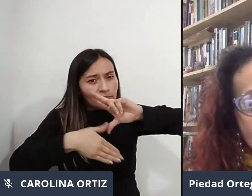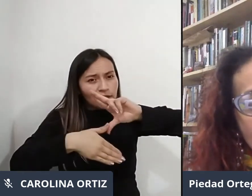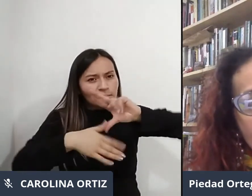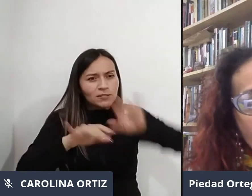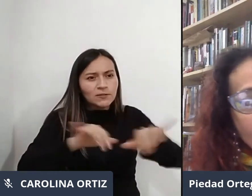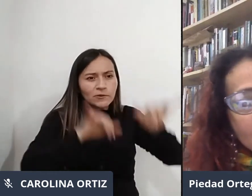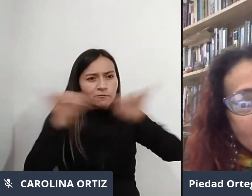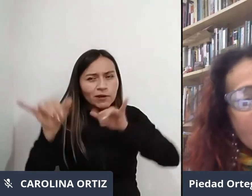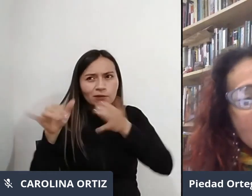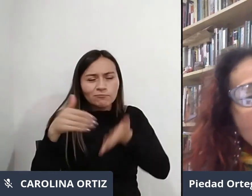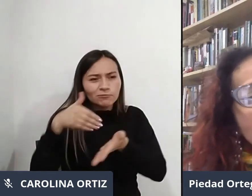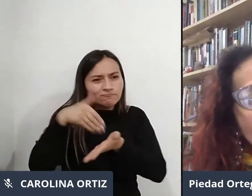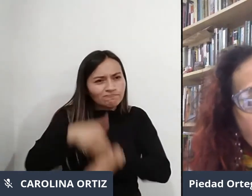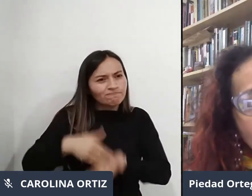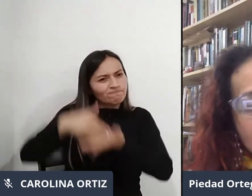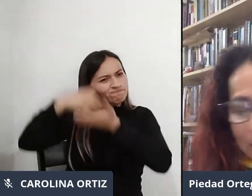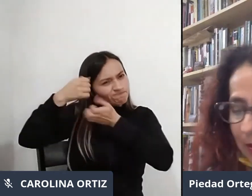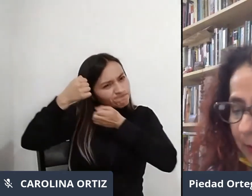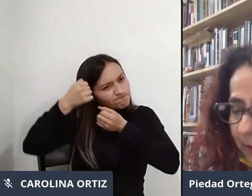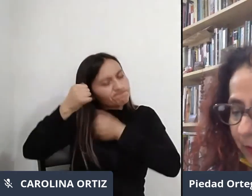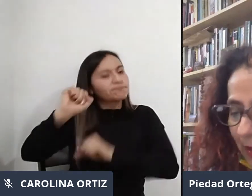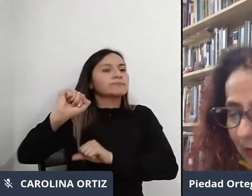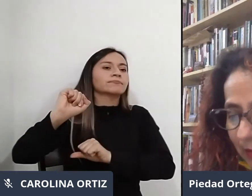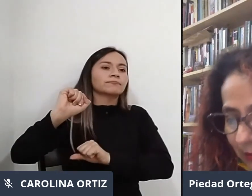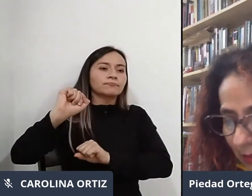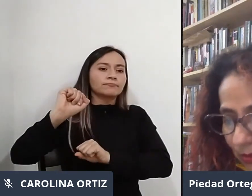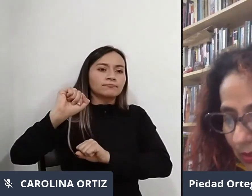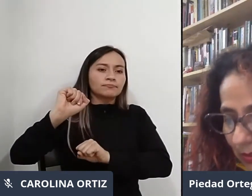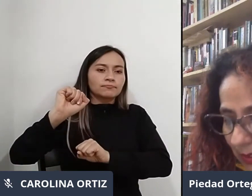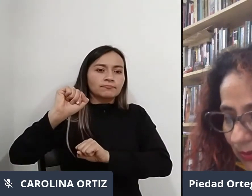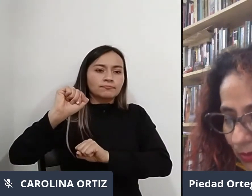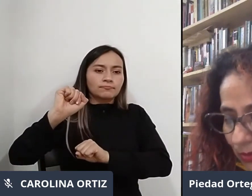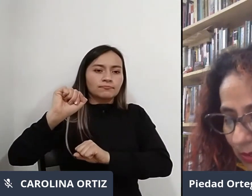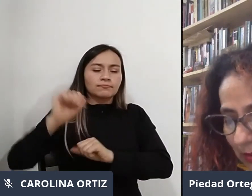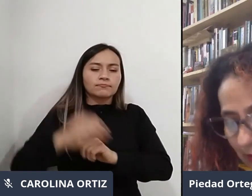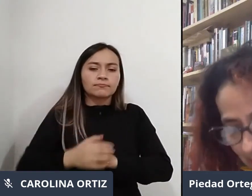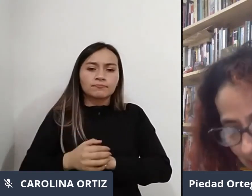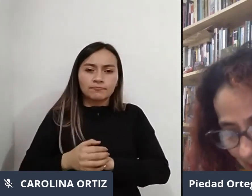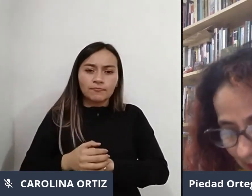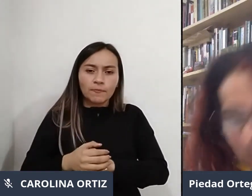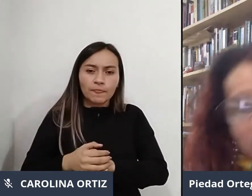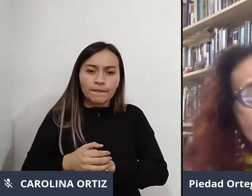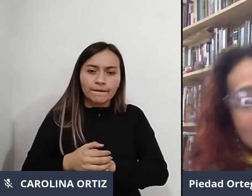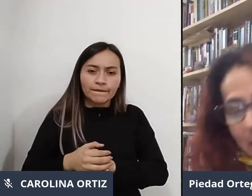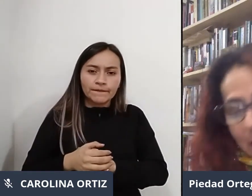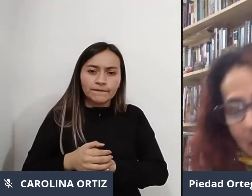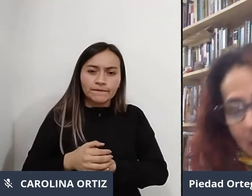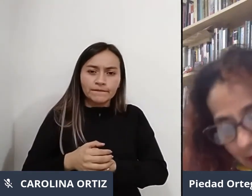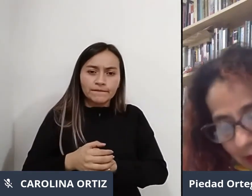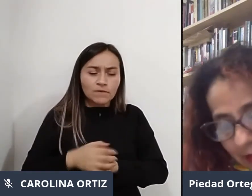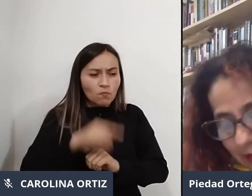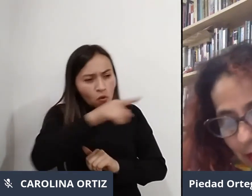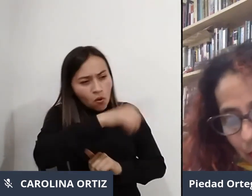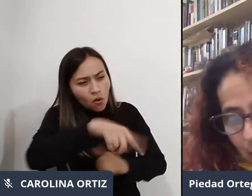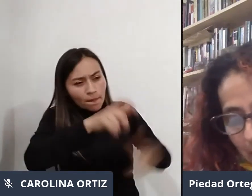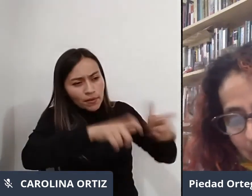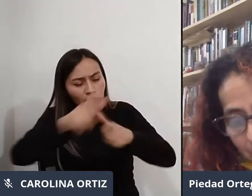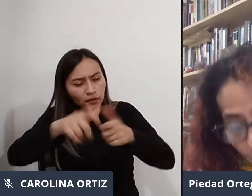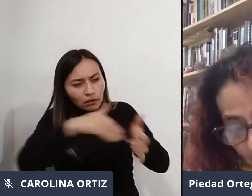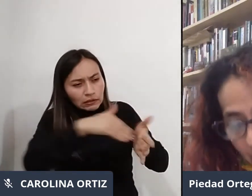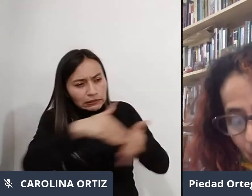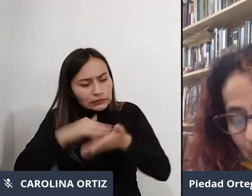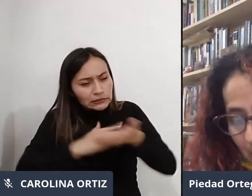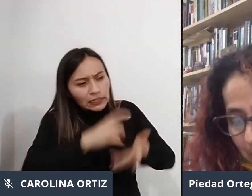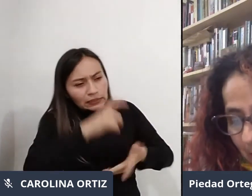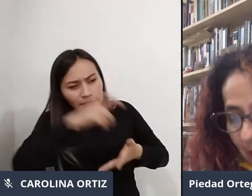contrafuerza, construir estos puentes entre tantos y tantos que se necesitan y que necesitamos